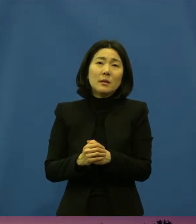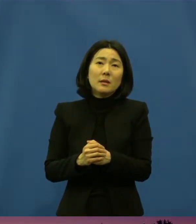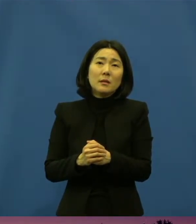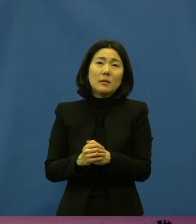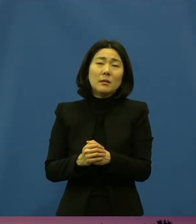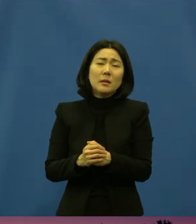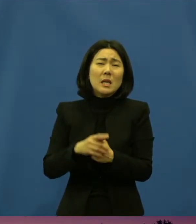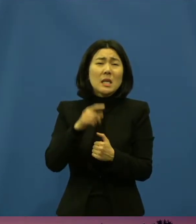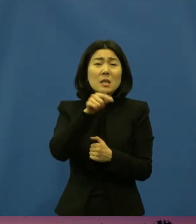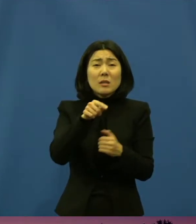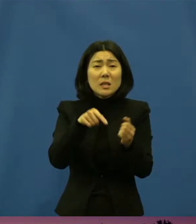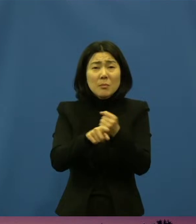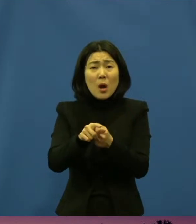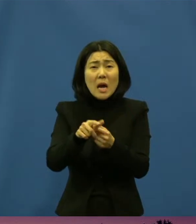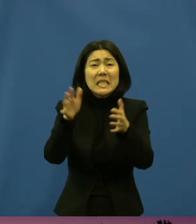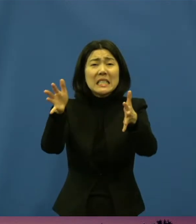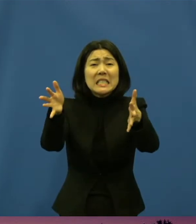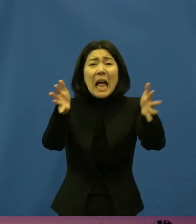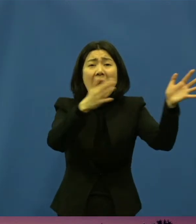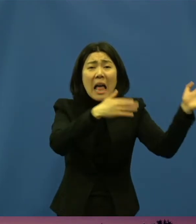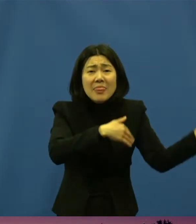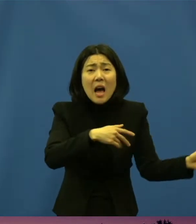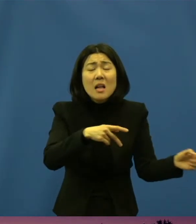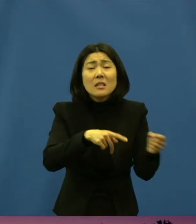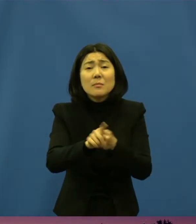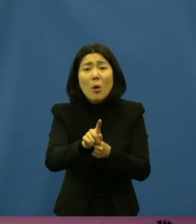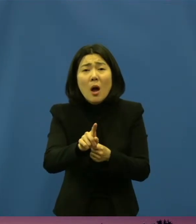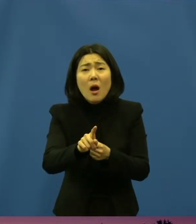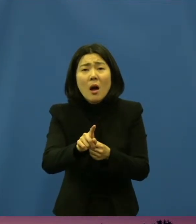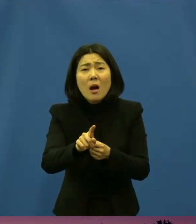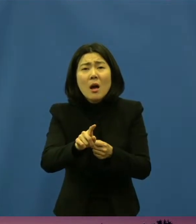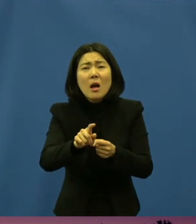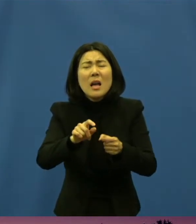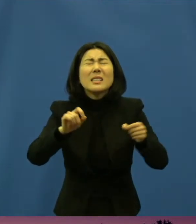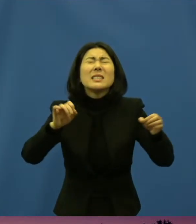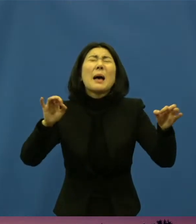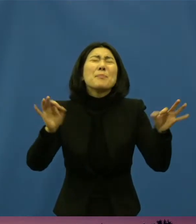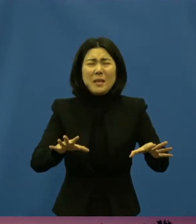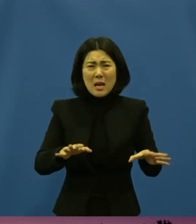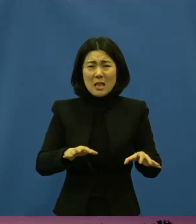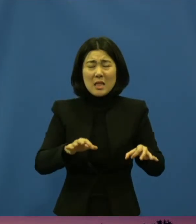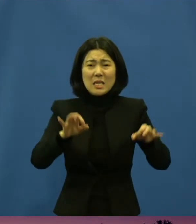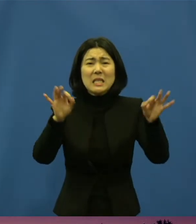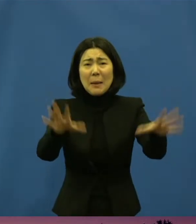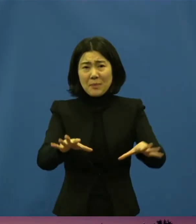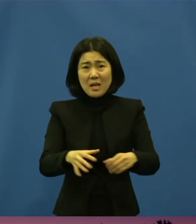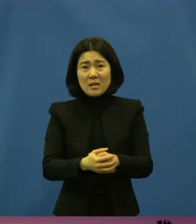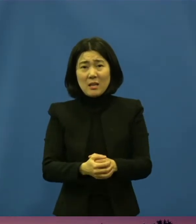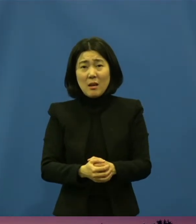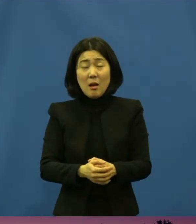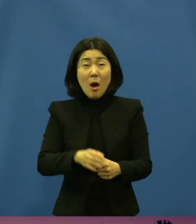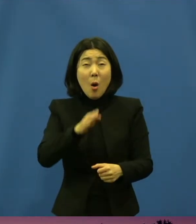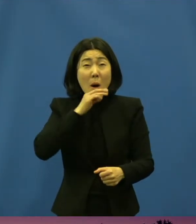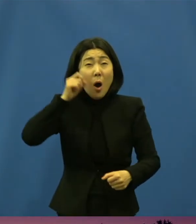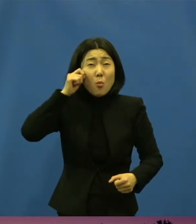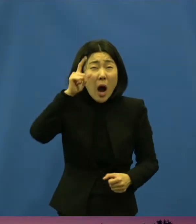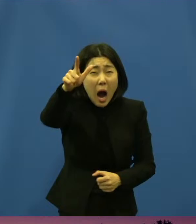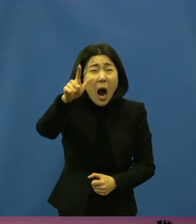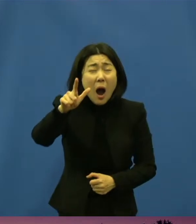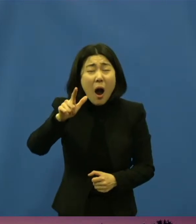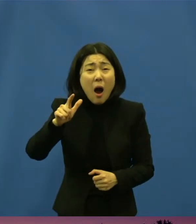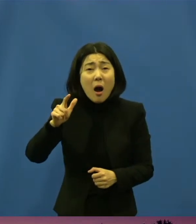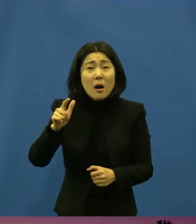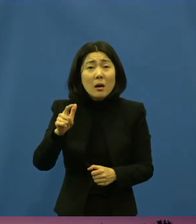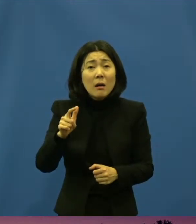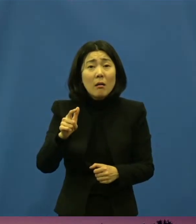한간이라는 거죠. 나중에 흔적도 없이 사라진다는 거예요. 아무리 대단한 것이라도